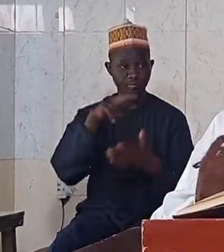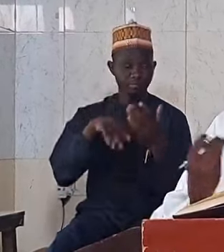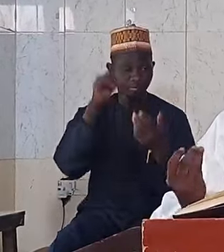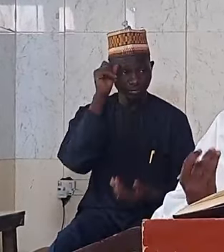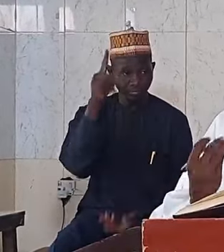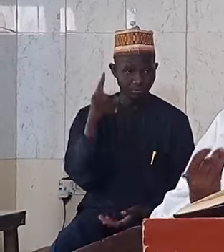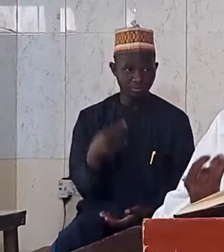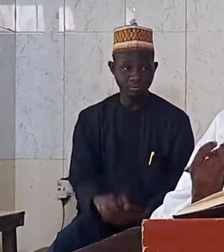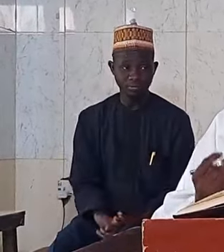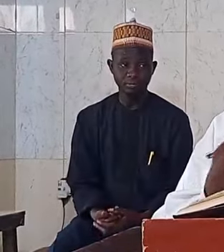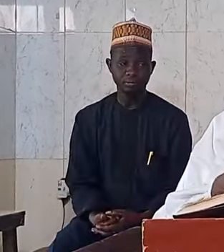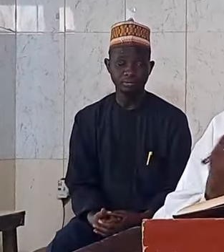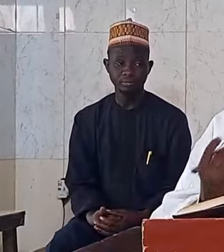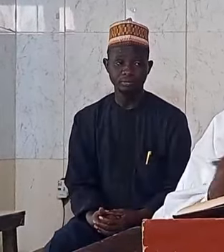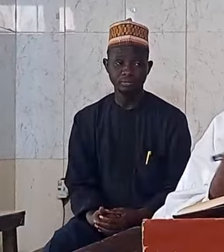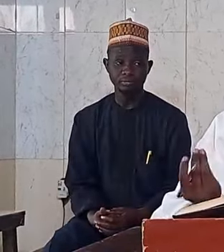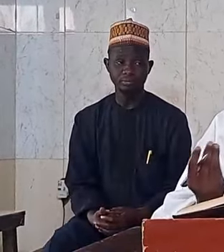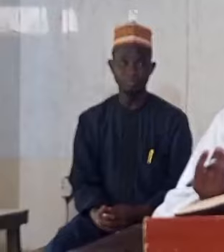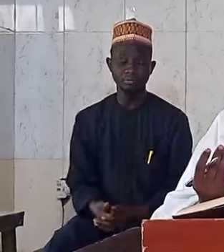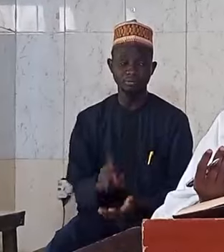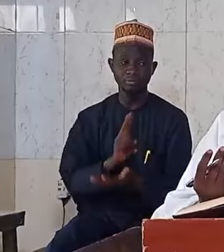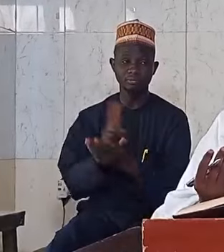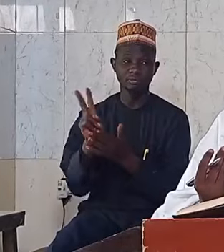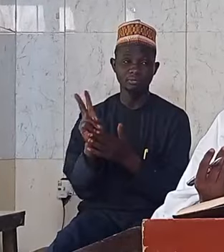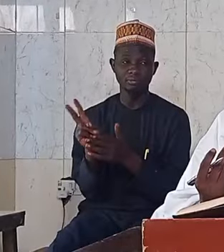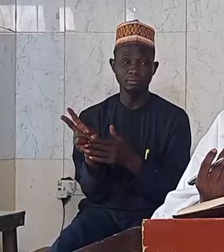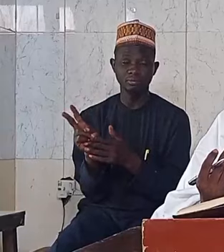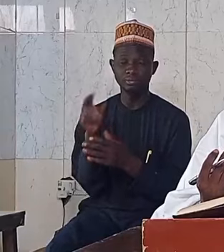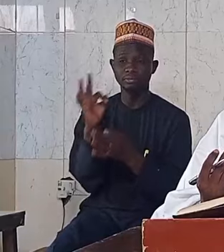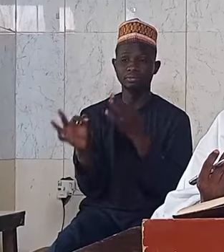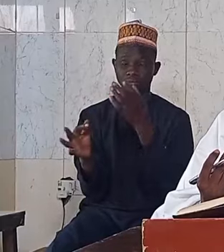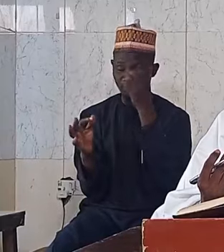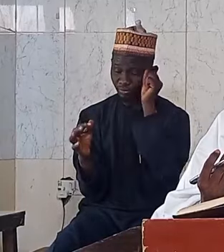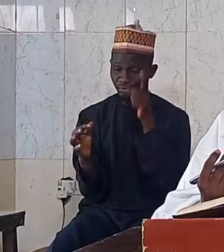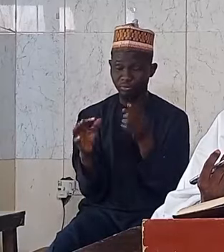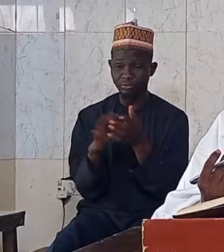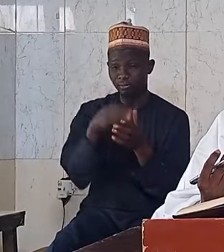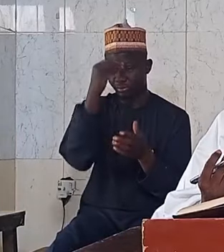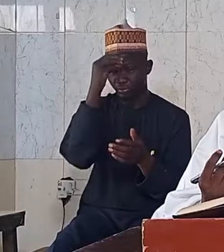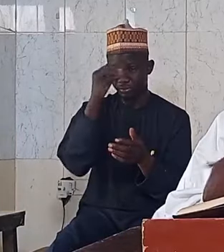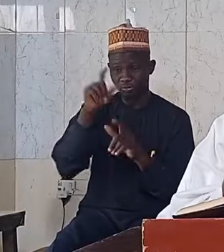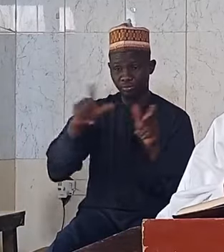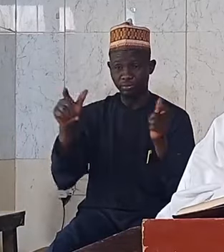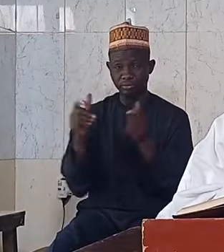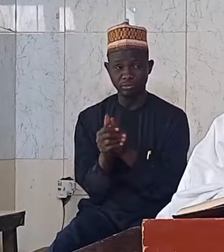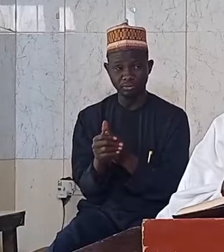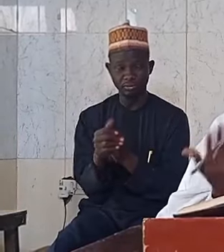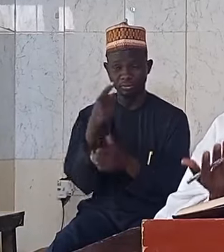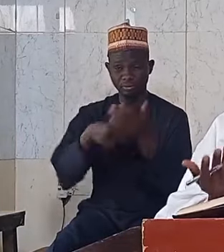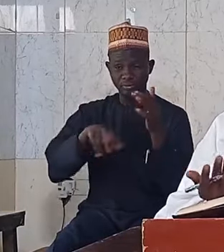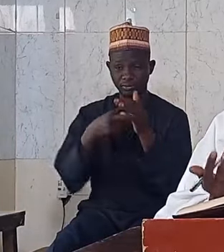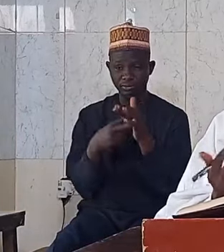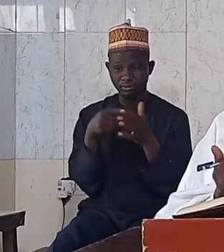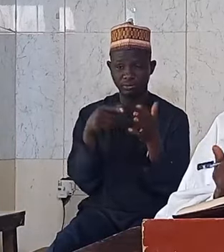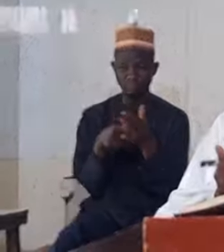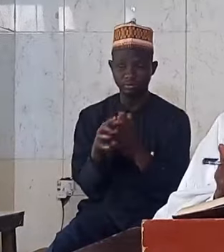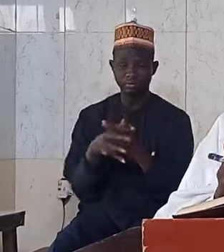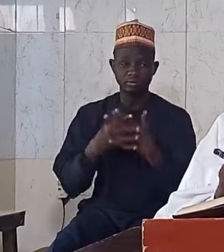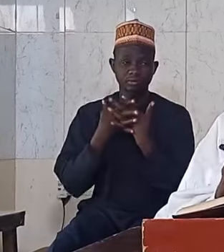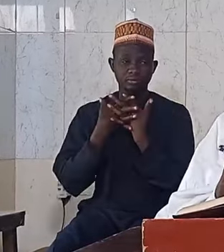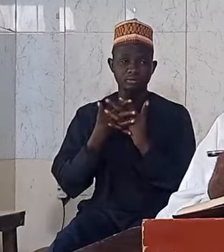gane ko zai karanta ayar zai ce musamman irin wanda suka fara koyon nahwun nan zai ce nan me yaya haka